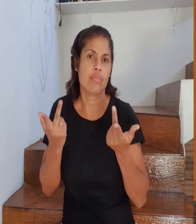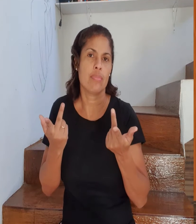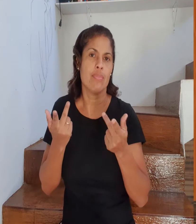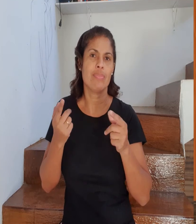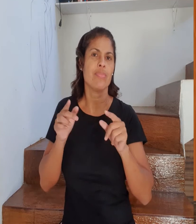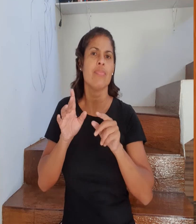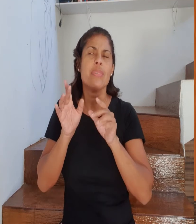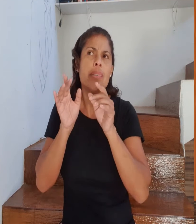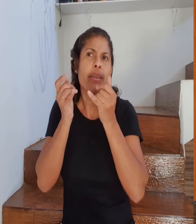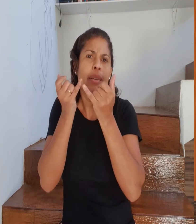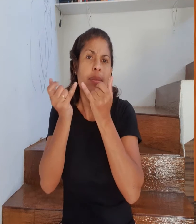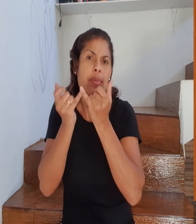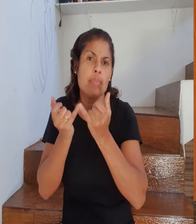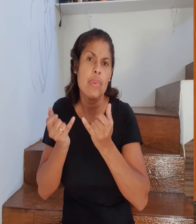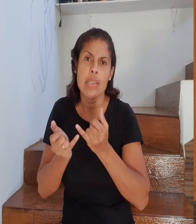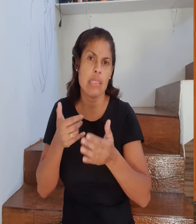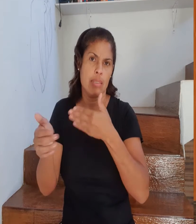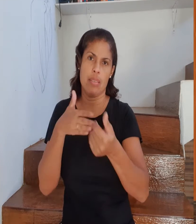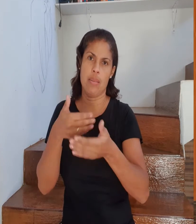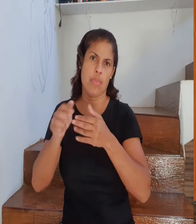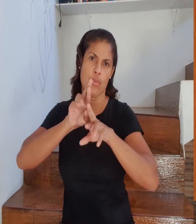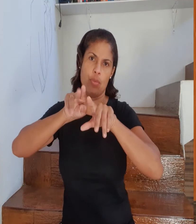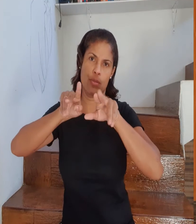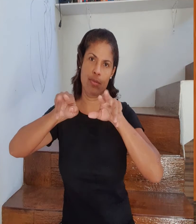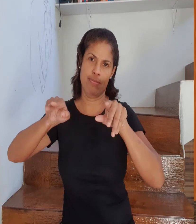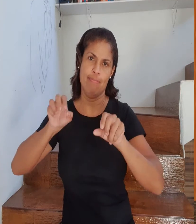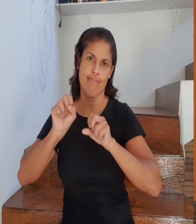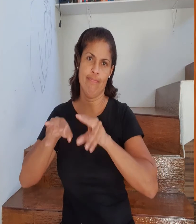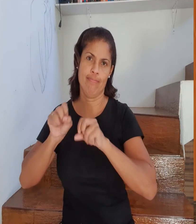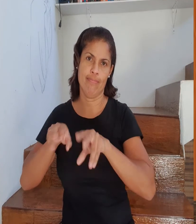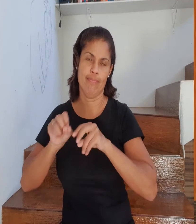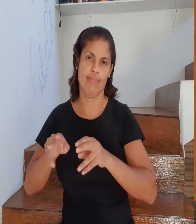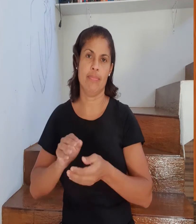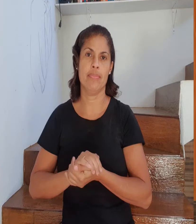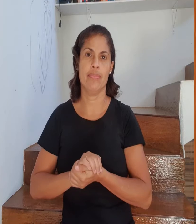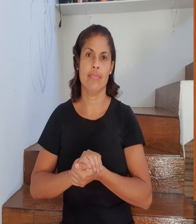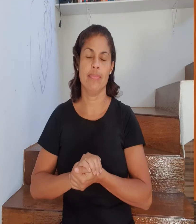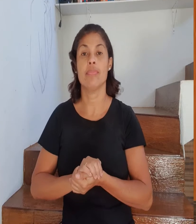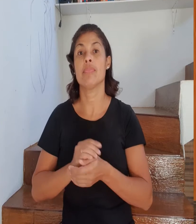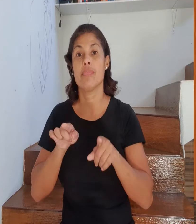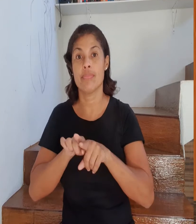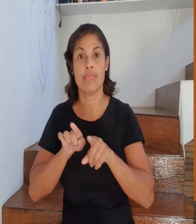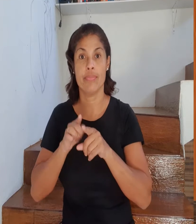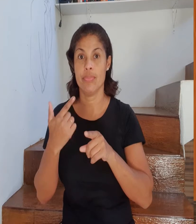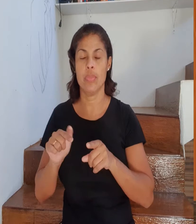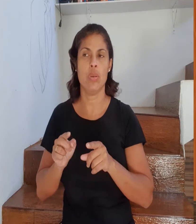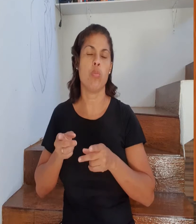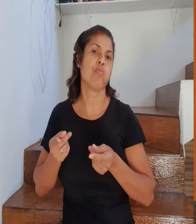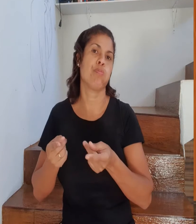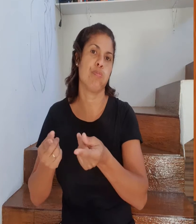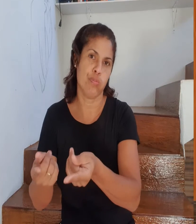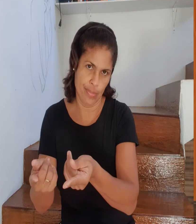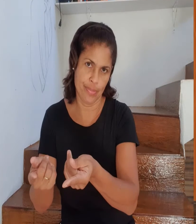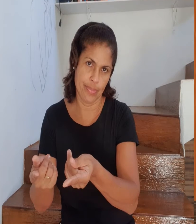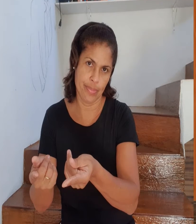estereotipada, com mecanismos muito semelhantes frente aos diferentes estímulos patogênicos, e não confere